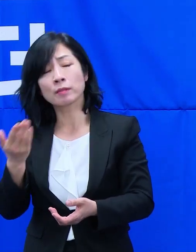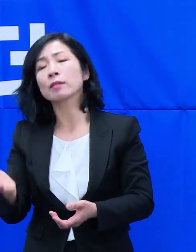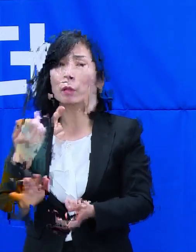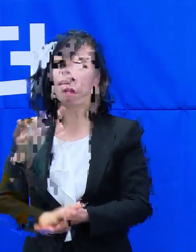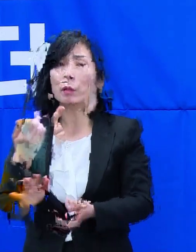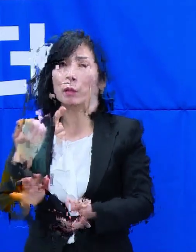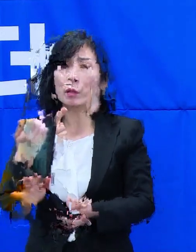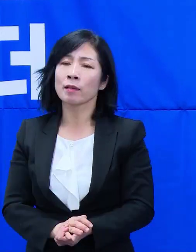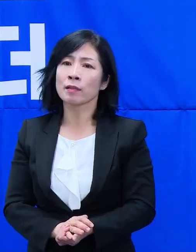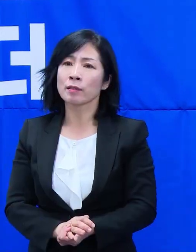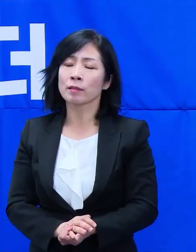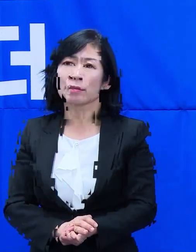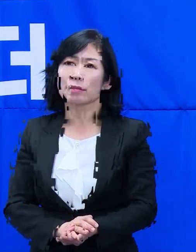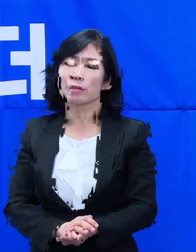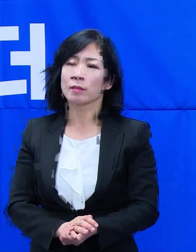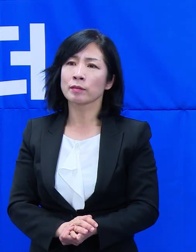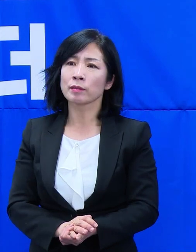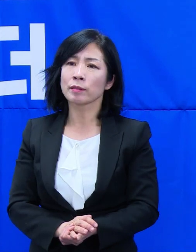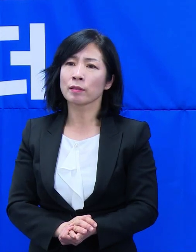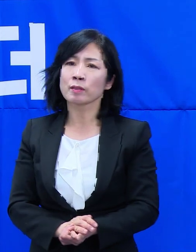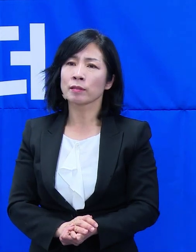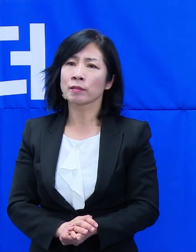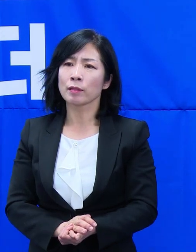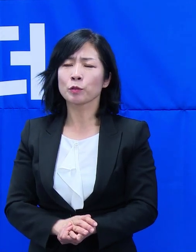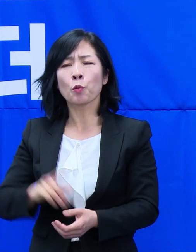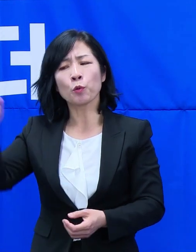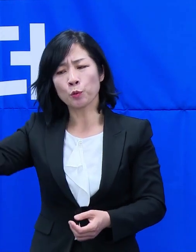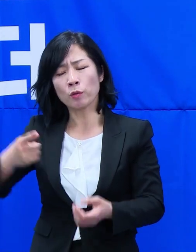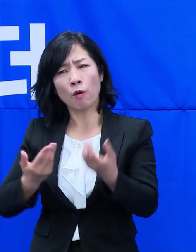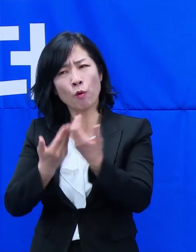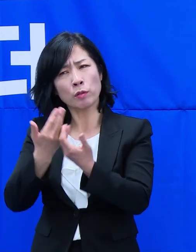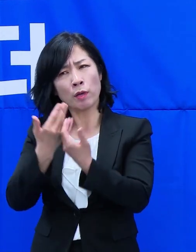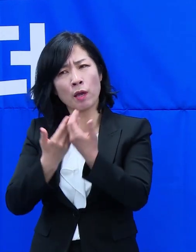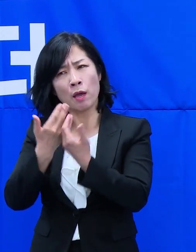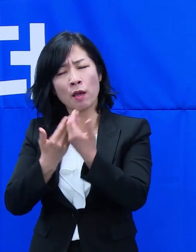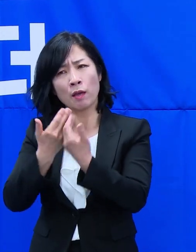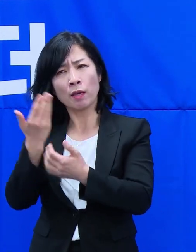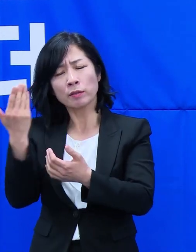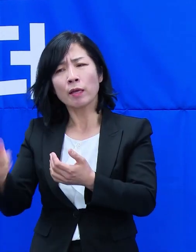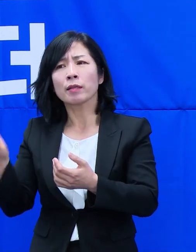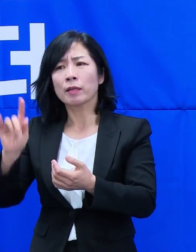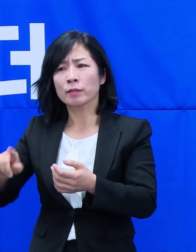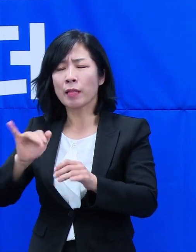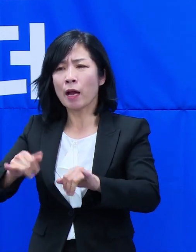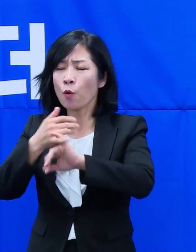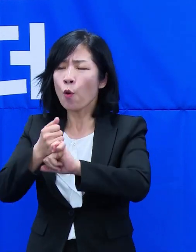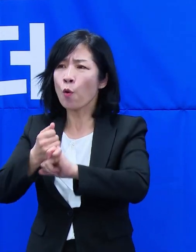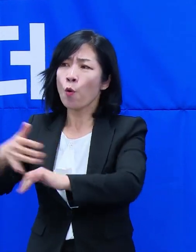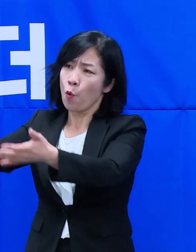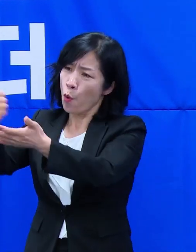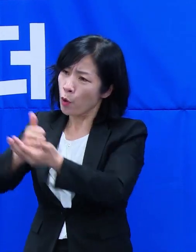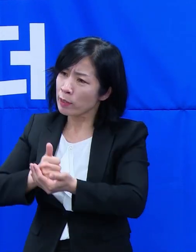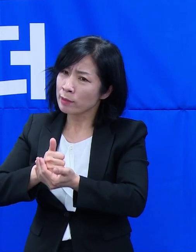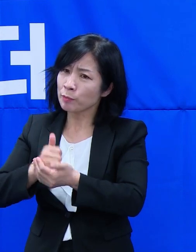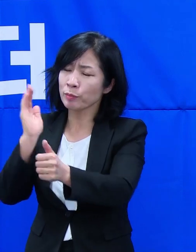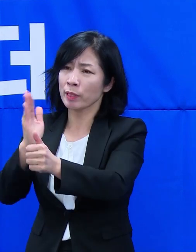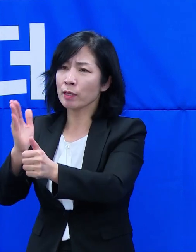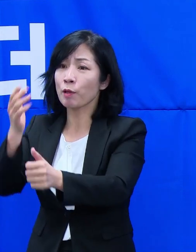것이 정말 마음에 안 내킨다 이렇게 하셨는데 그래도 꼭 오십사 이렇게 부탁을 드렸는데 오늘 오셨습니다 해서 제